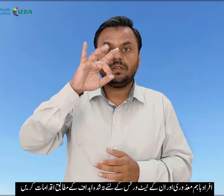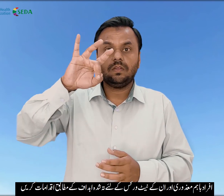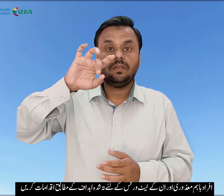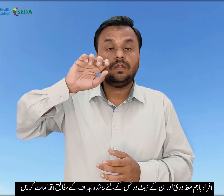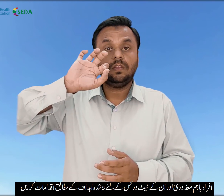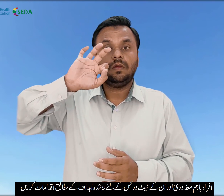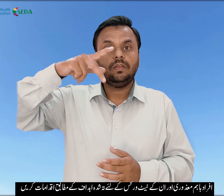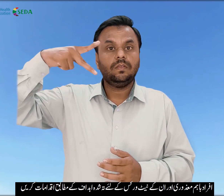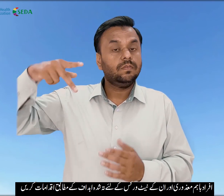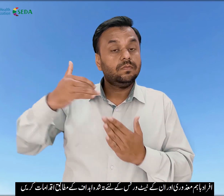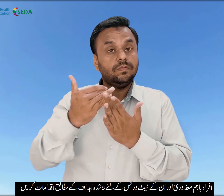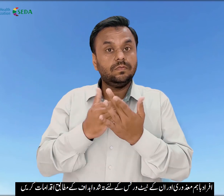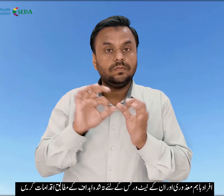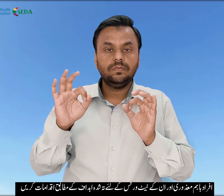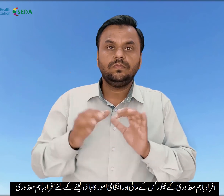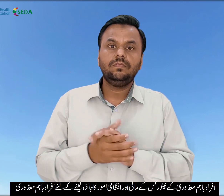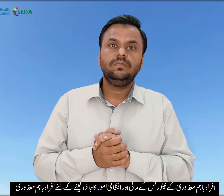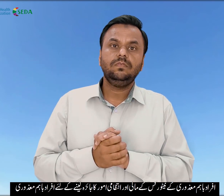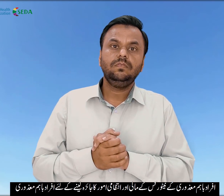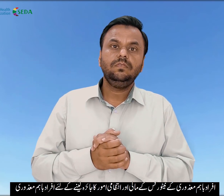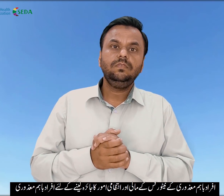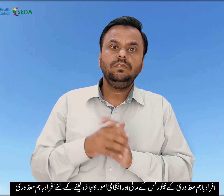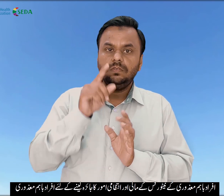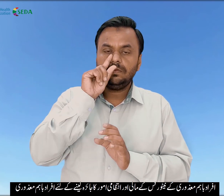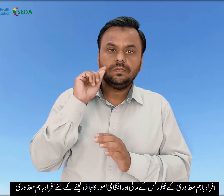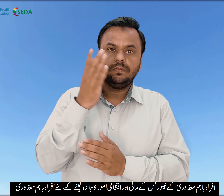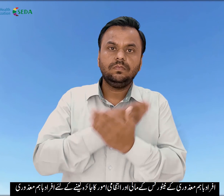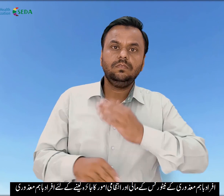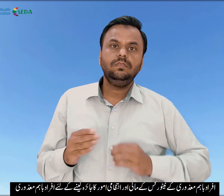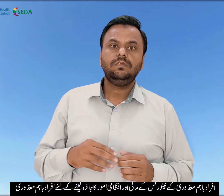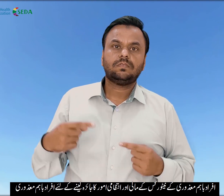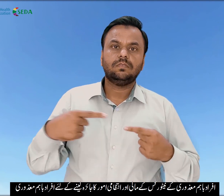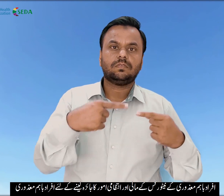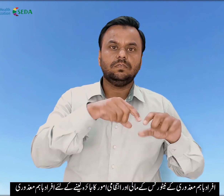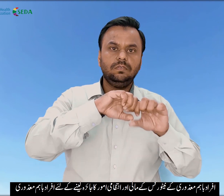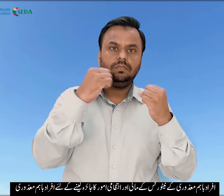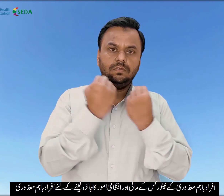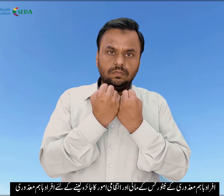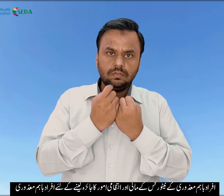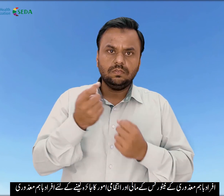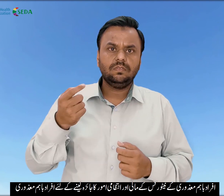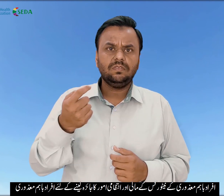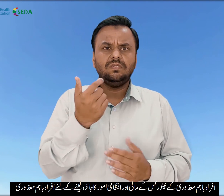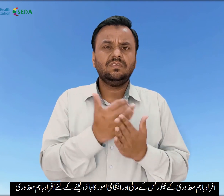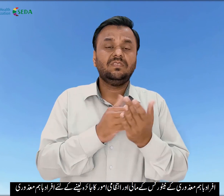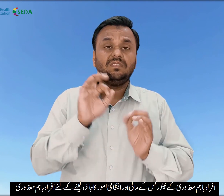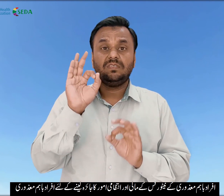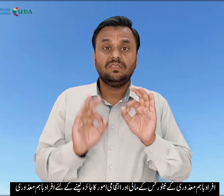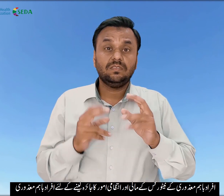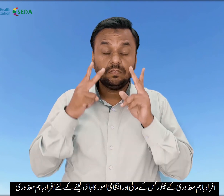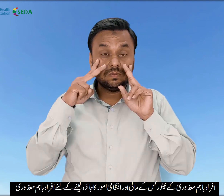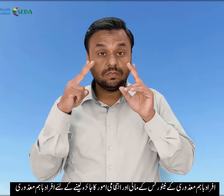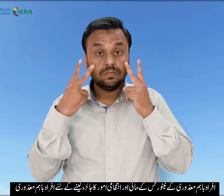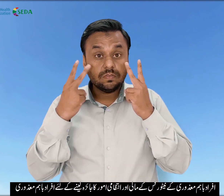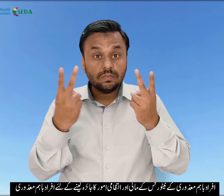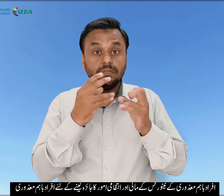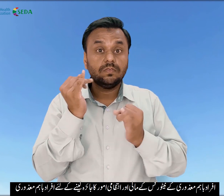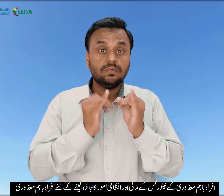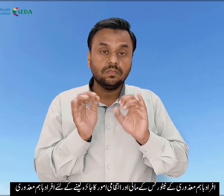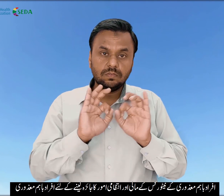کریں۔ افراد بہم معذوری کے نیٹ ورکس کے مالی اور انتظامی امور کا جائزہ لینے کے لیے